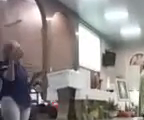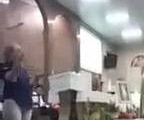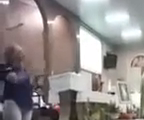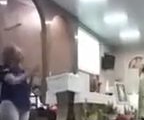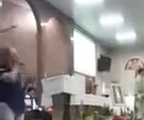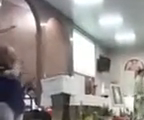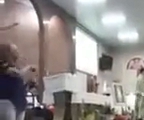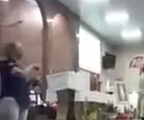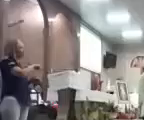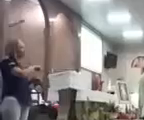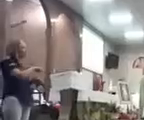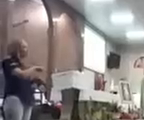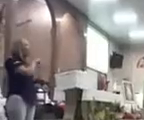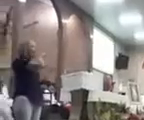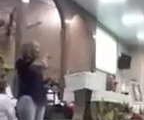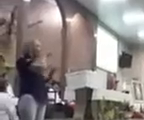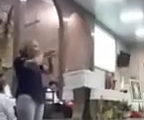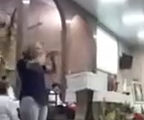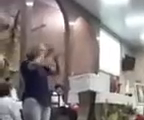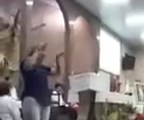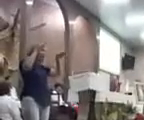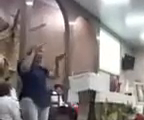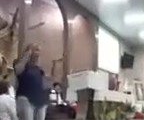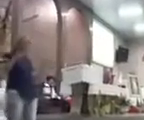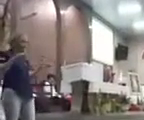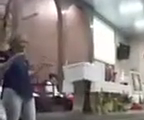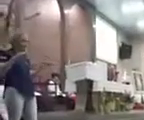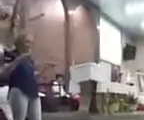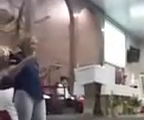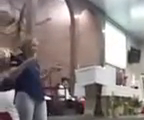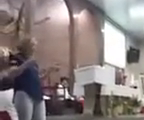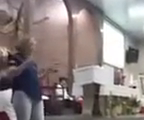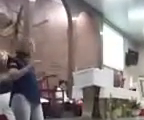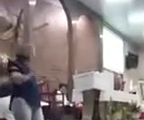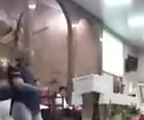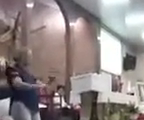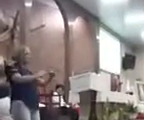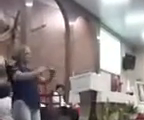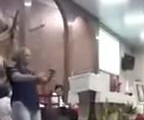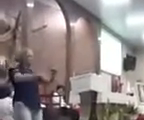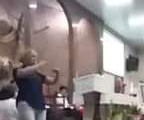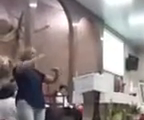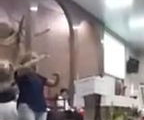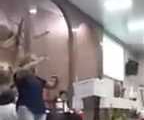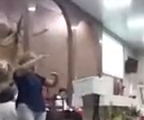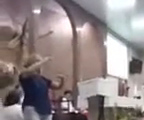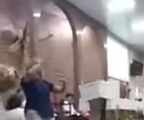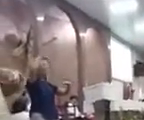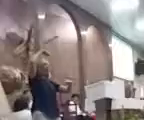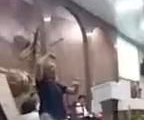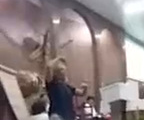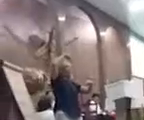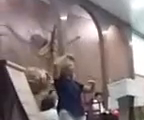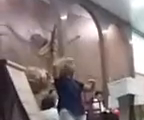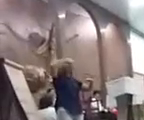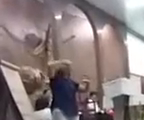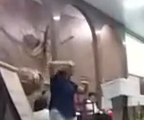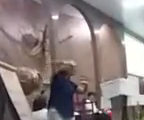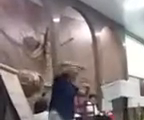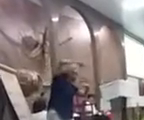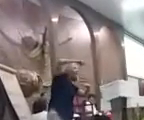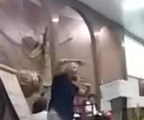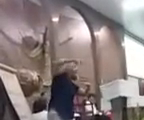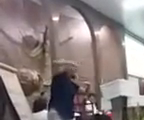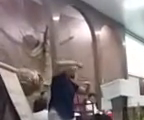visão aqui, agora que está todo mundo caladinho de olho no padre, né? Essa é a pior parte, porque fica todo mundo olhando para mim e eu tenho